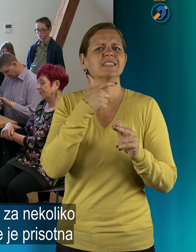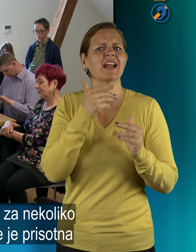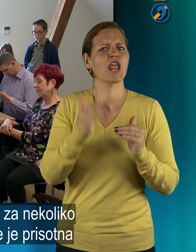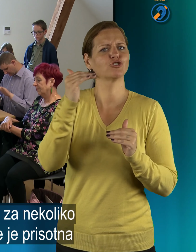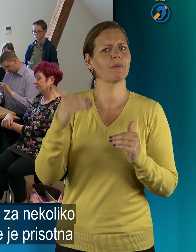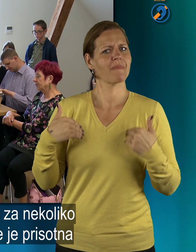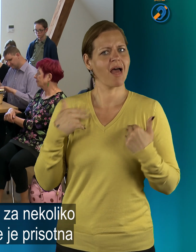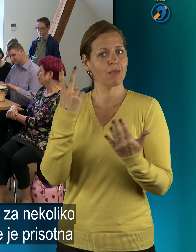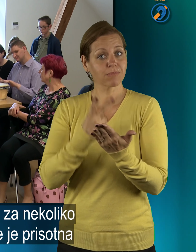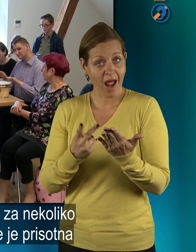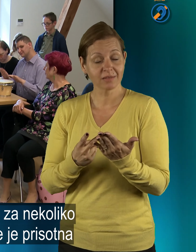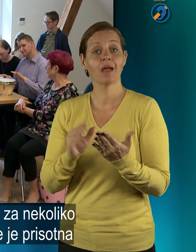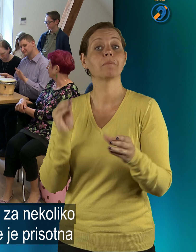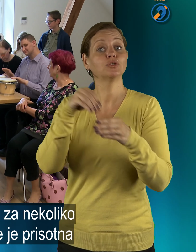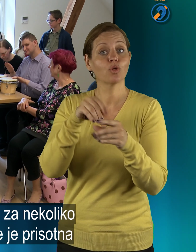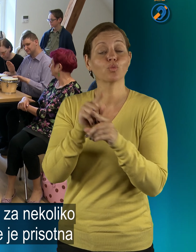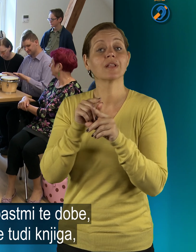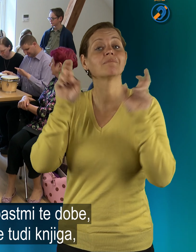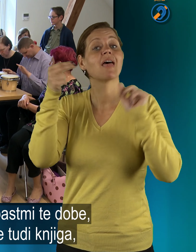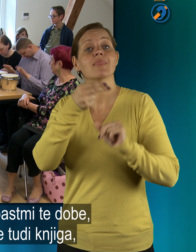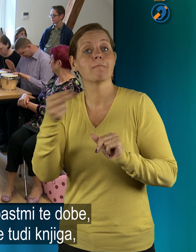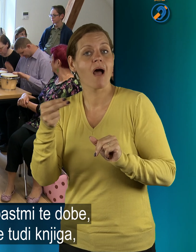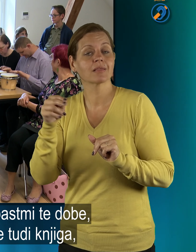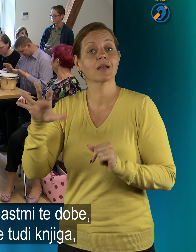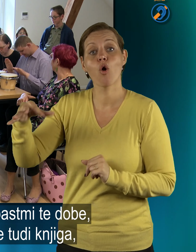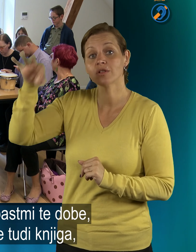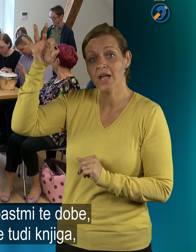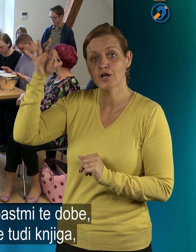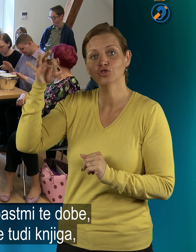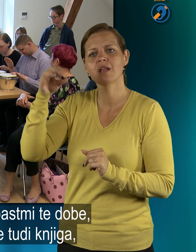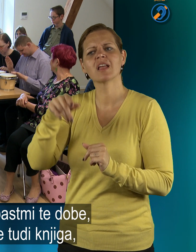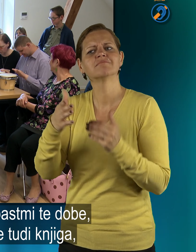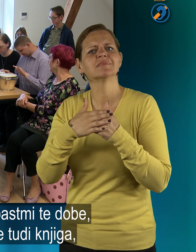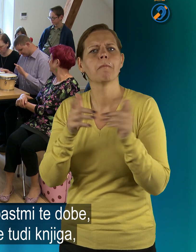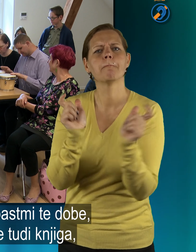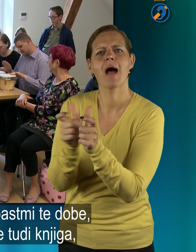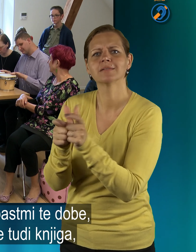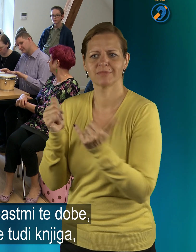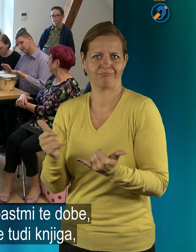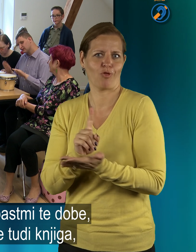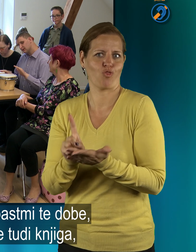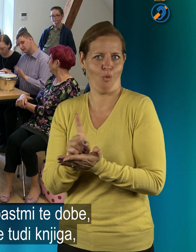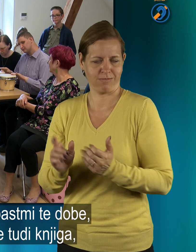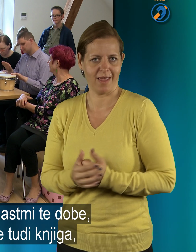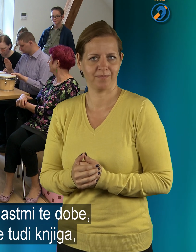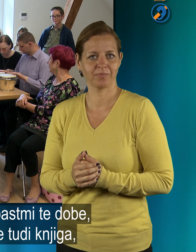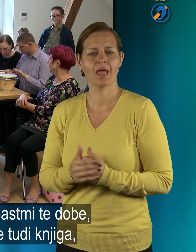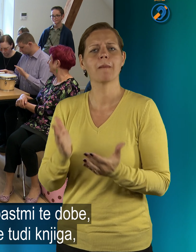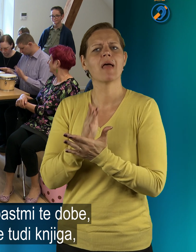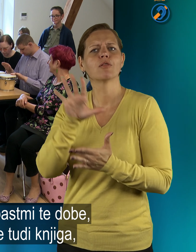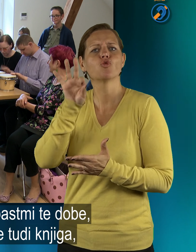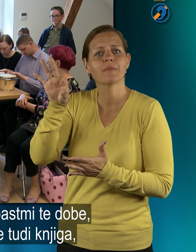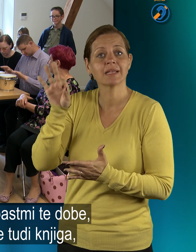prisotna tematika odraščanja s pastmi te dobe. Med nominiranci pa je tudi knjiga, ki jo je izdala Zveza društev gluhih in naglušnih